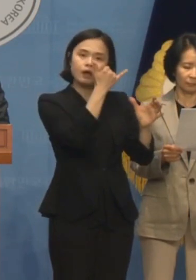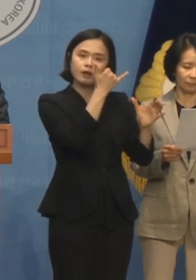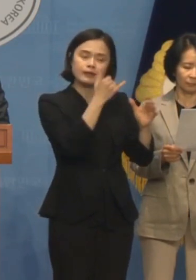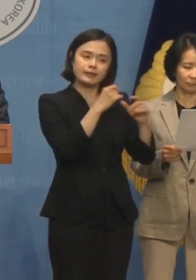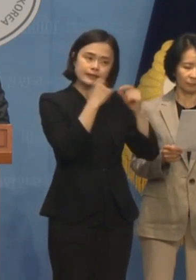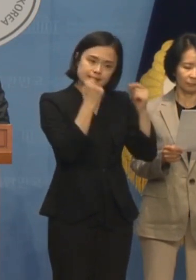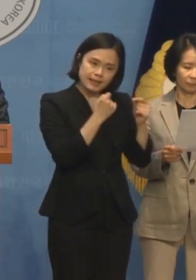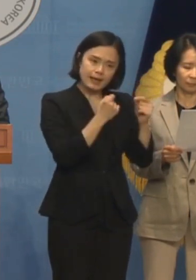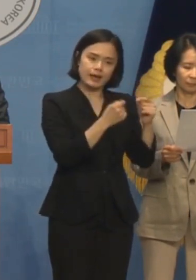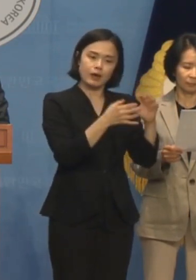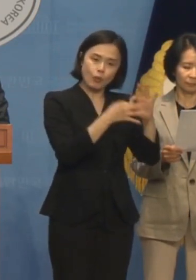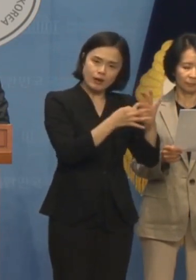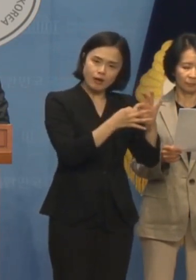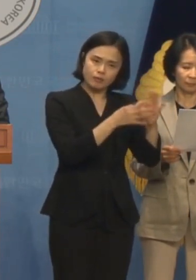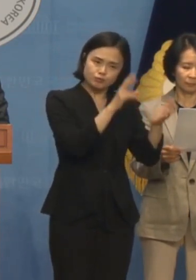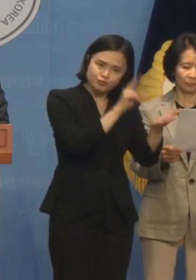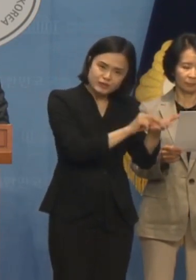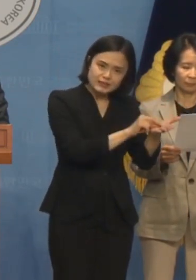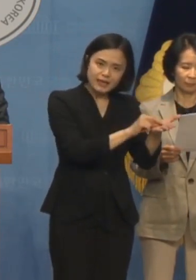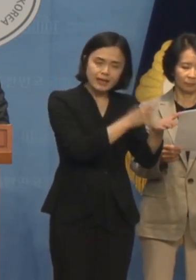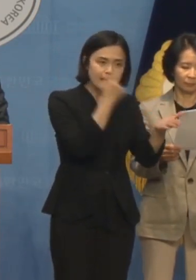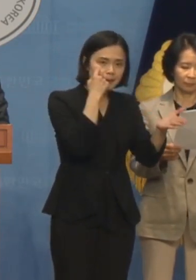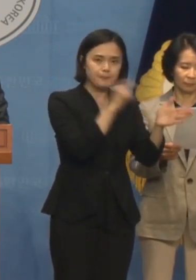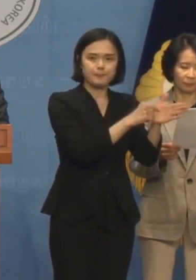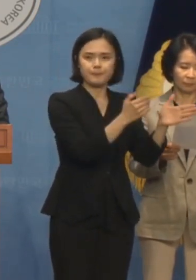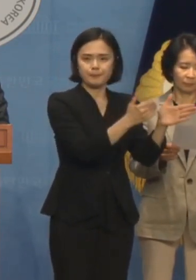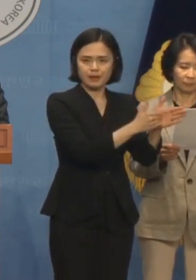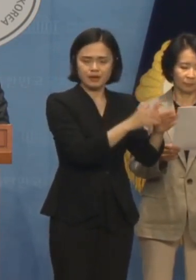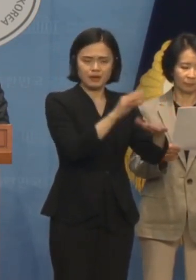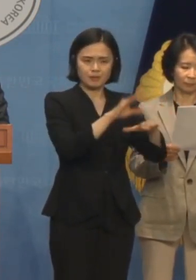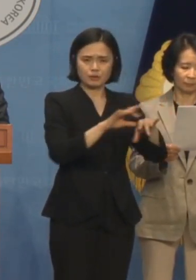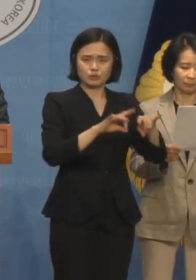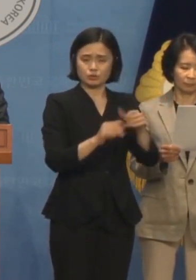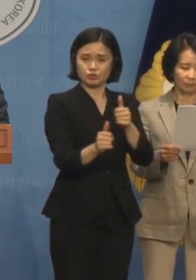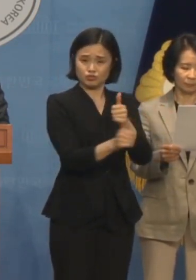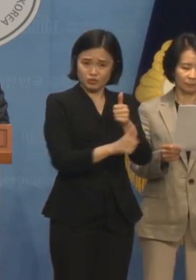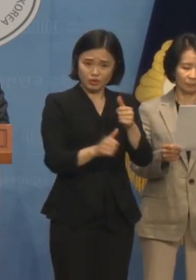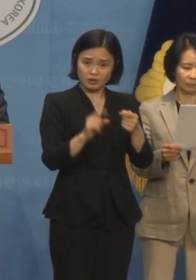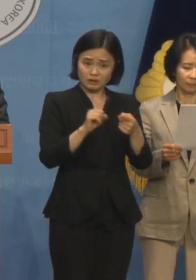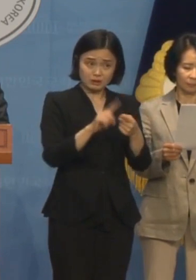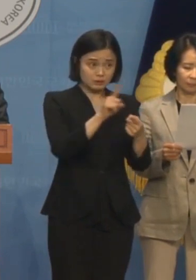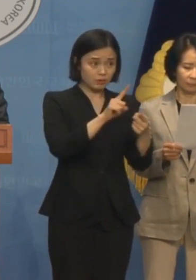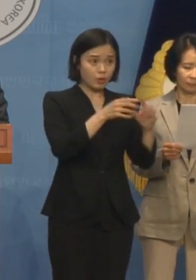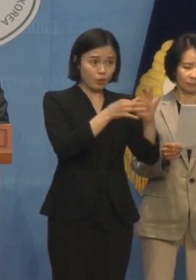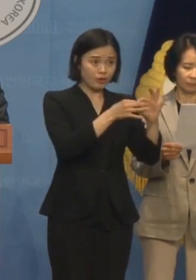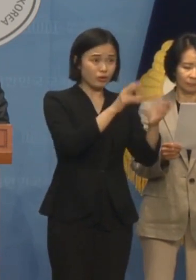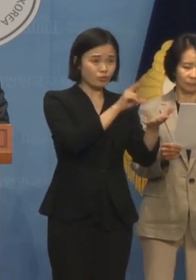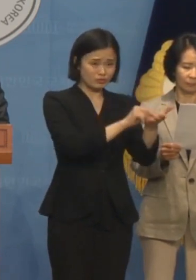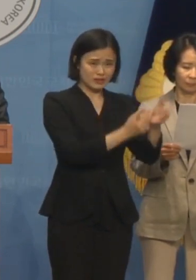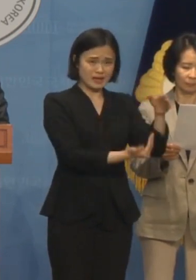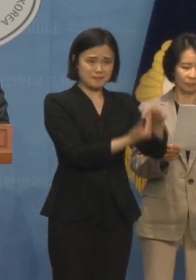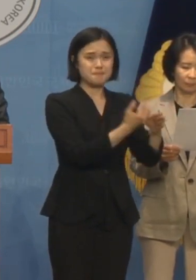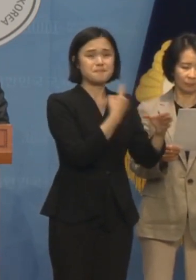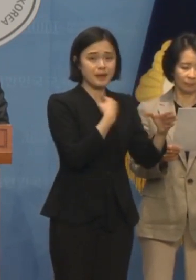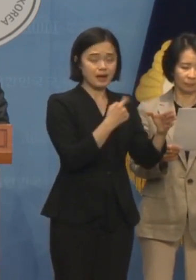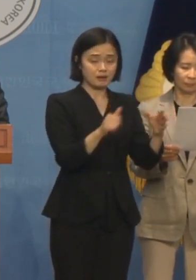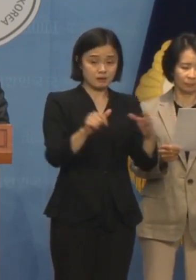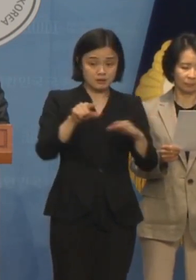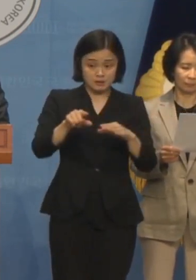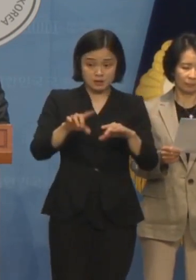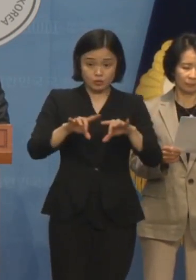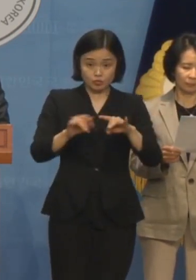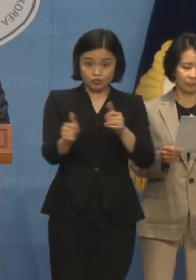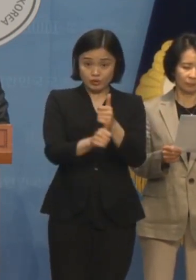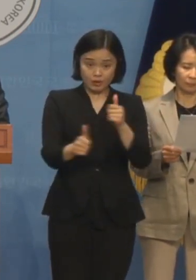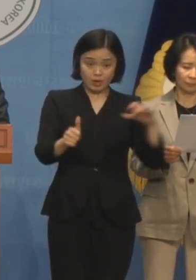방통위에서 배제됐던 분이 방통위에 질타를 하고 방송사에서 몸담았다가 불법 행위로 해고된 사람이